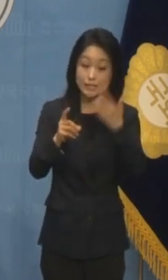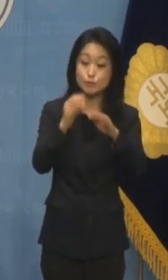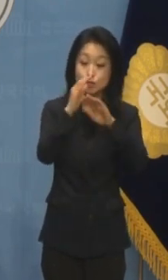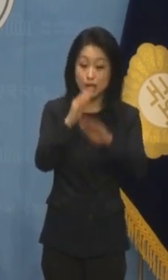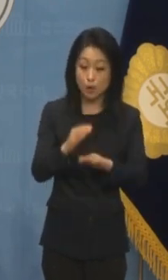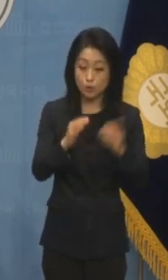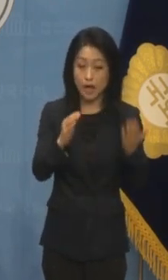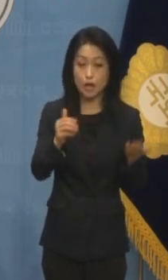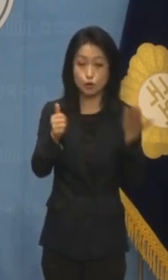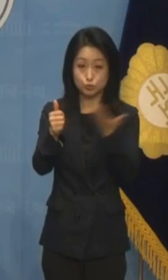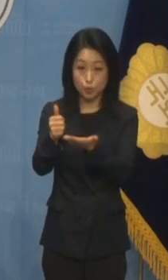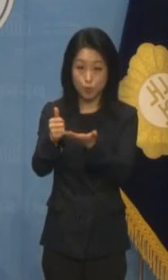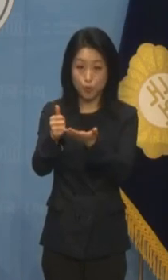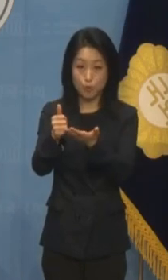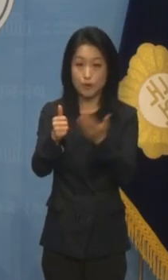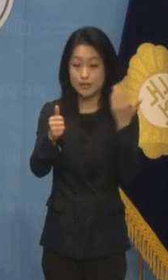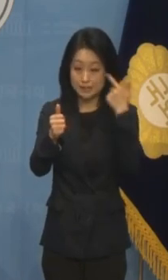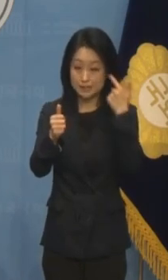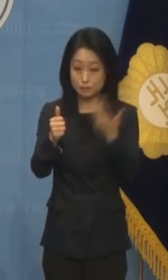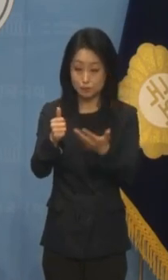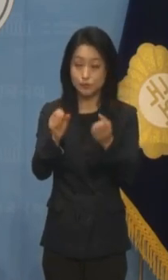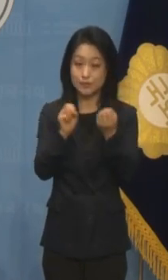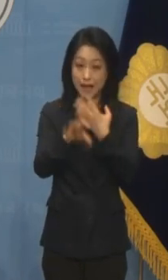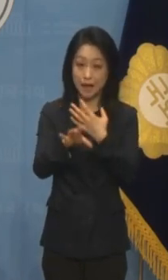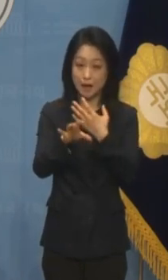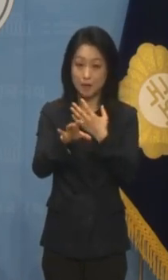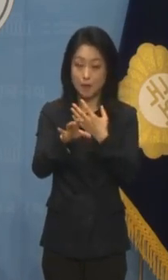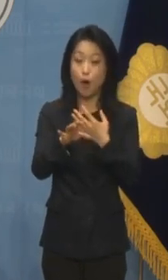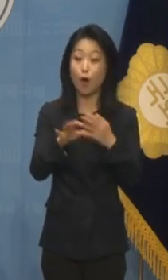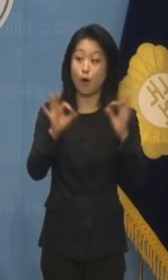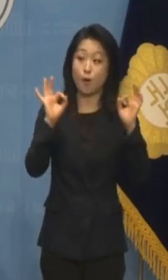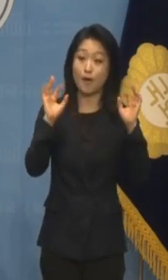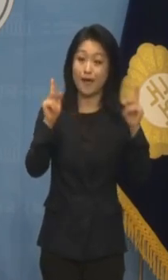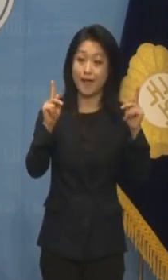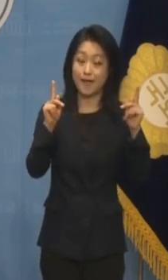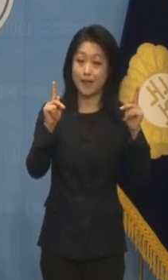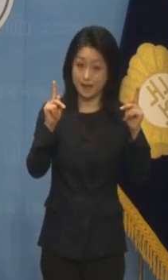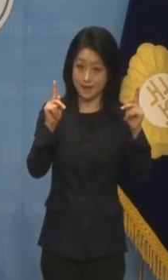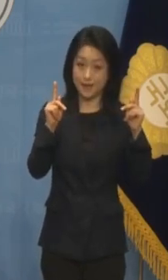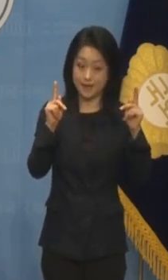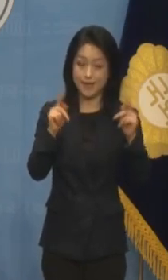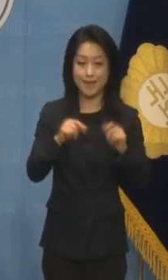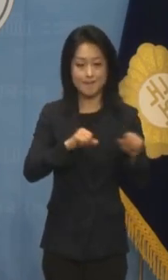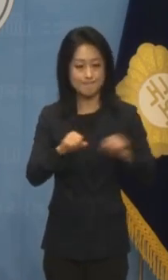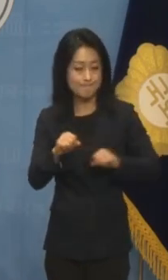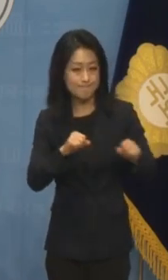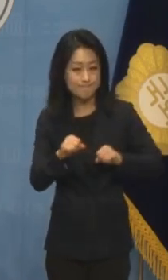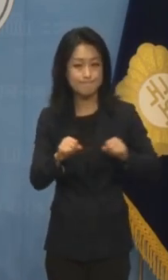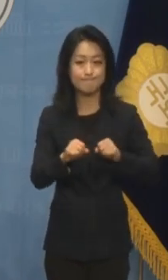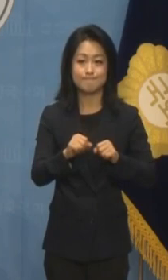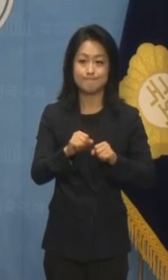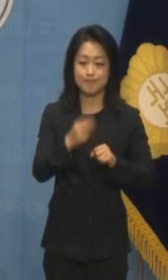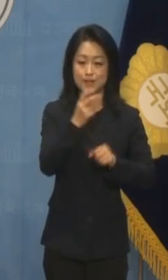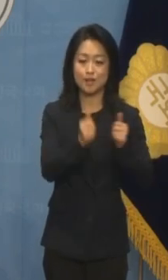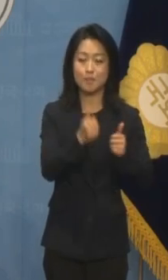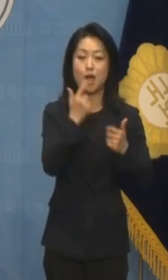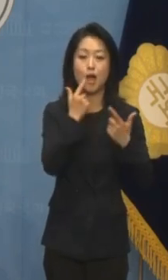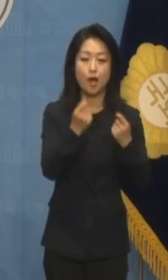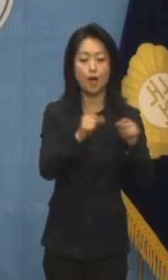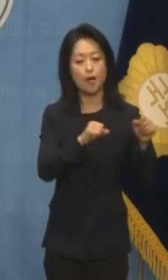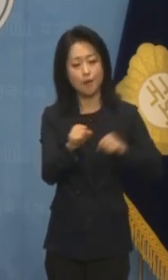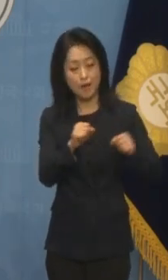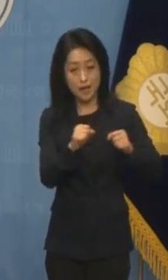그리고 질문과 답변이 오가는 내용이 마음에 들었을 때 이렇게 오케이 사인을 하면서 적극적으로 검사 사칭 사건에